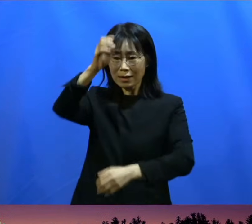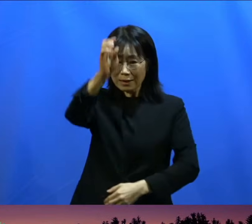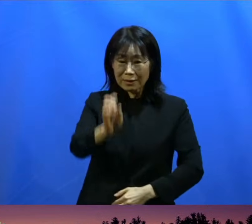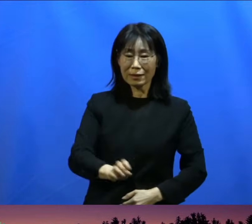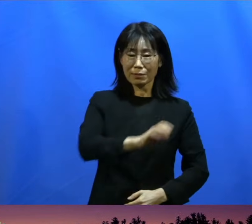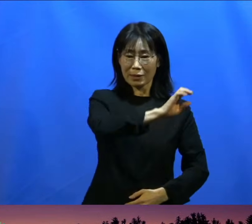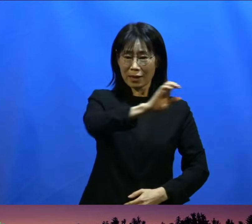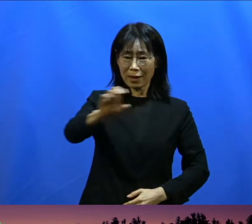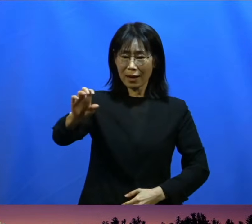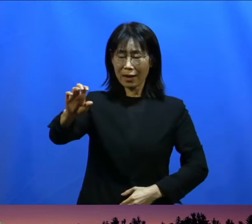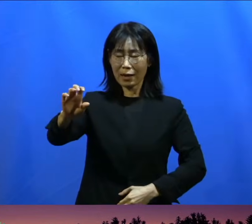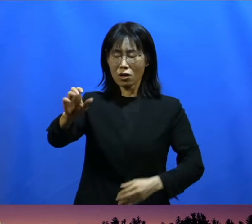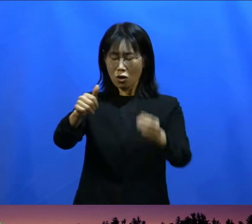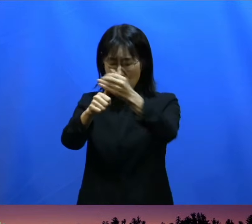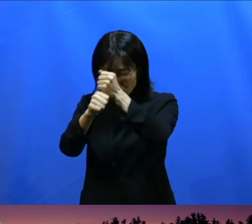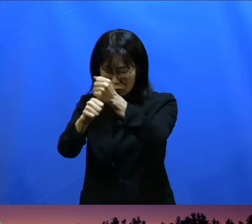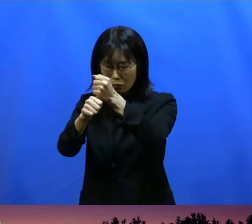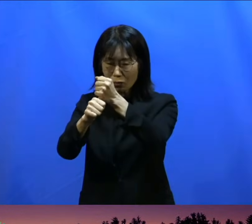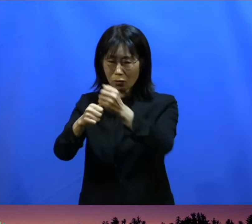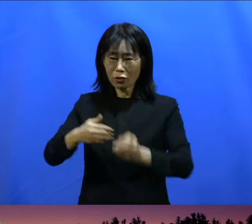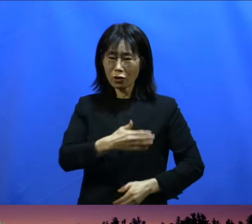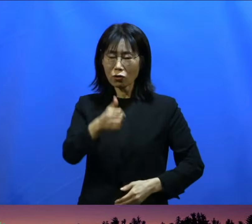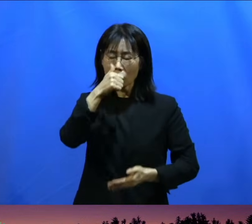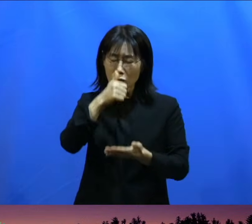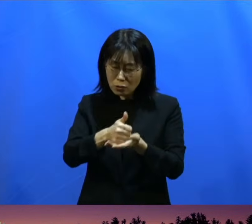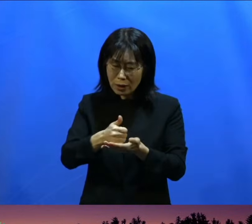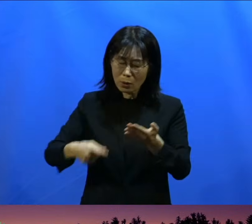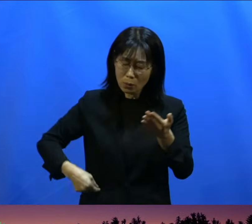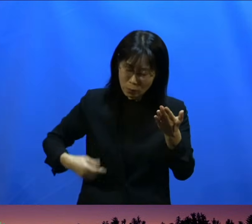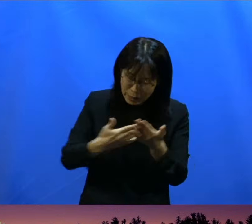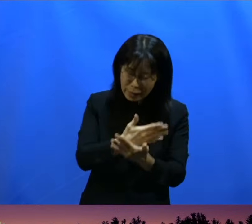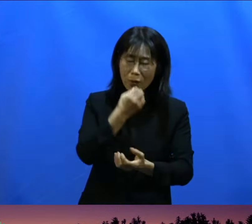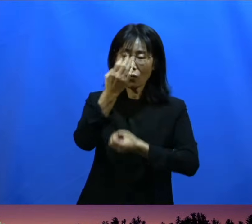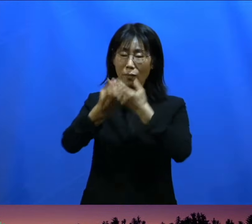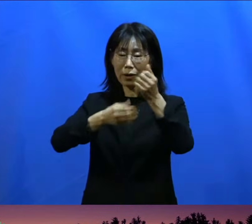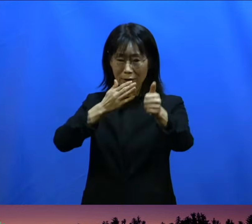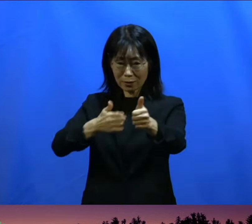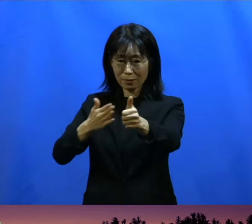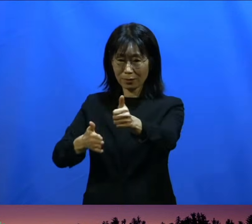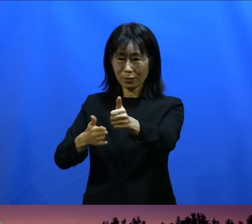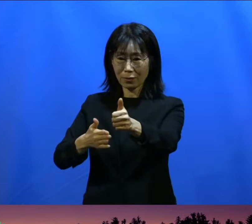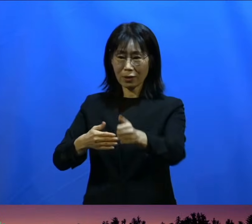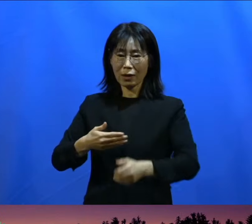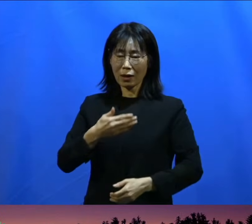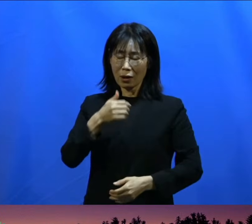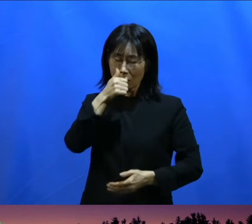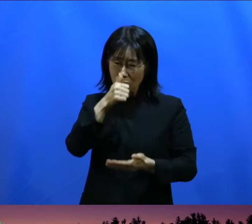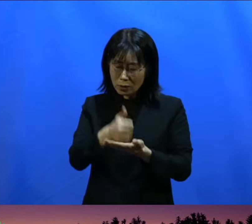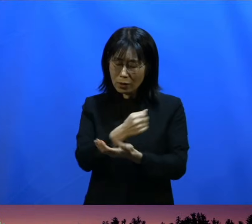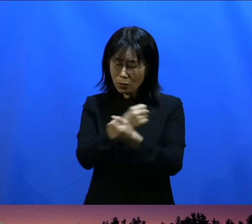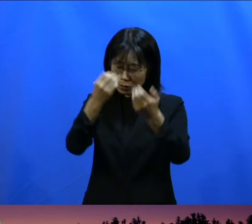십자가의 능력을 믿고 여러분들의 죄를 고백하세요. 그리고 그 죄가 처리돼야 돼요.